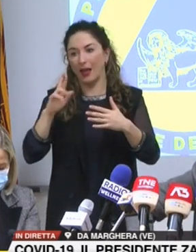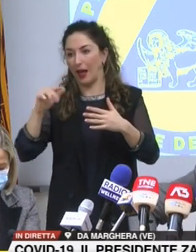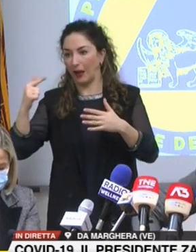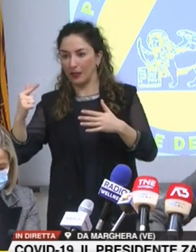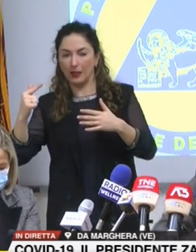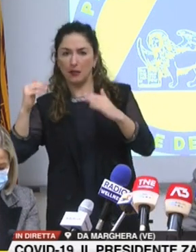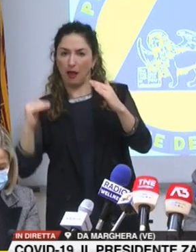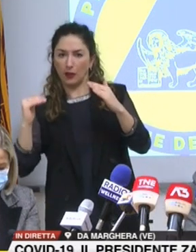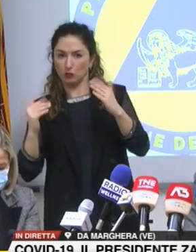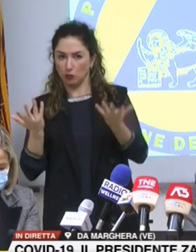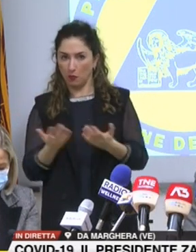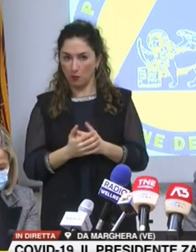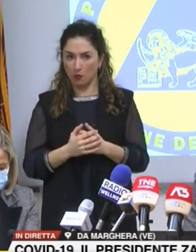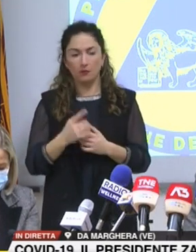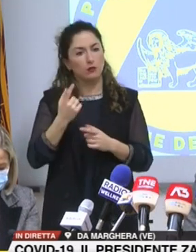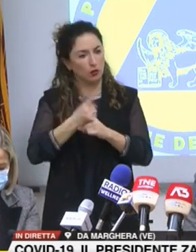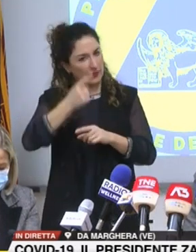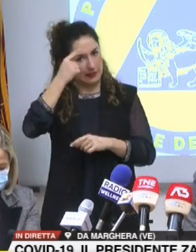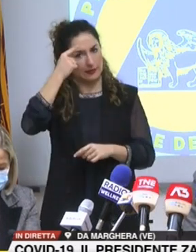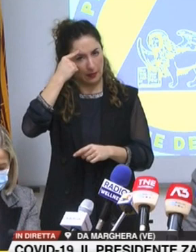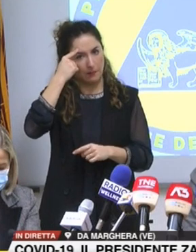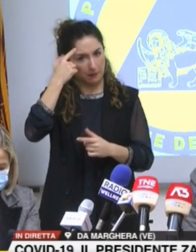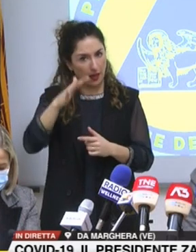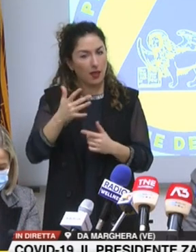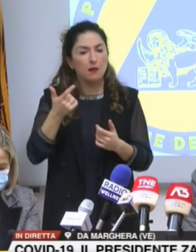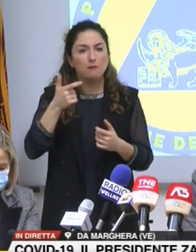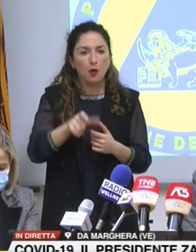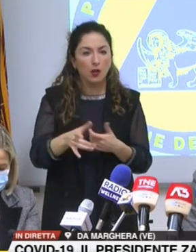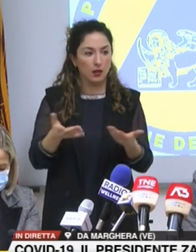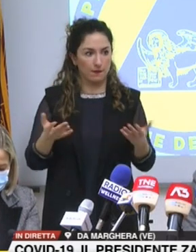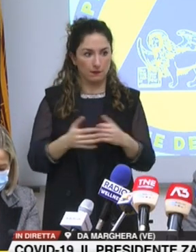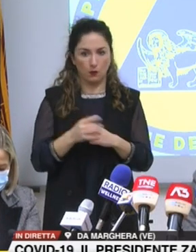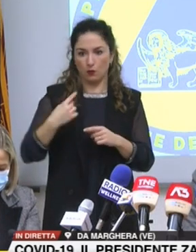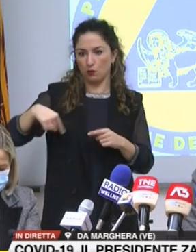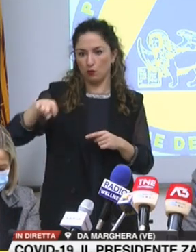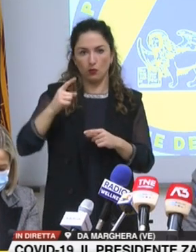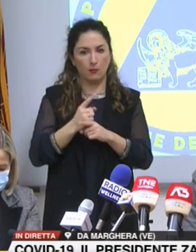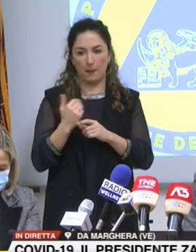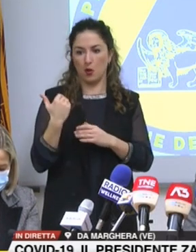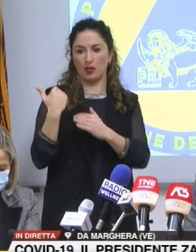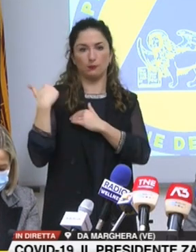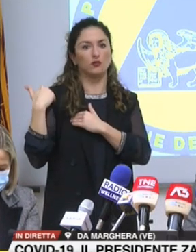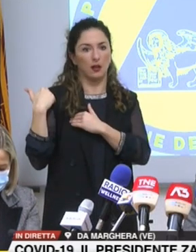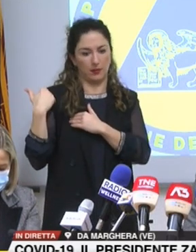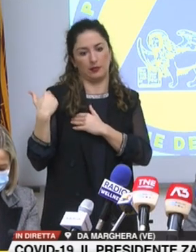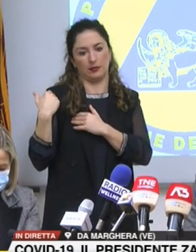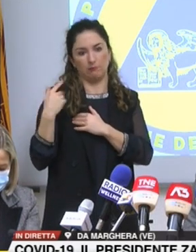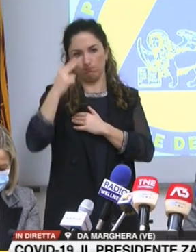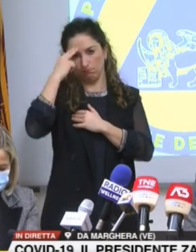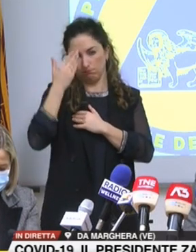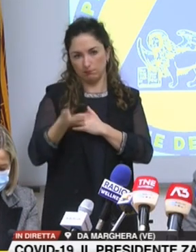passaggio di zona. Questo è fondamentale da sapere, perché quindi siamo ancora più chiamati alla responsabilità proprio per